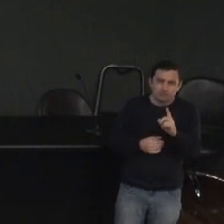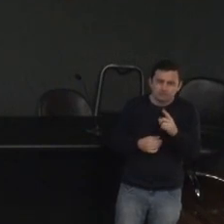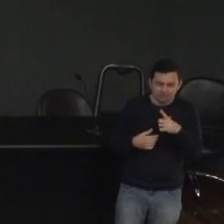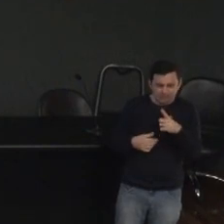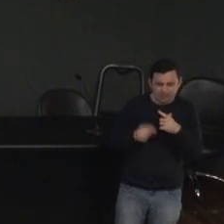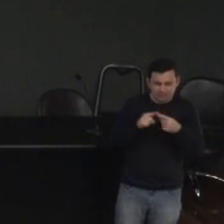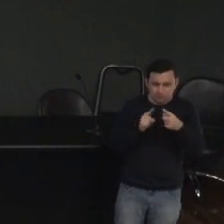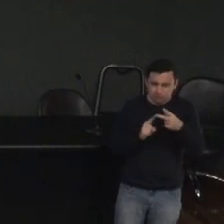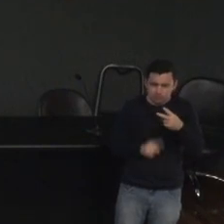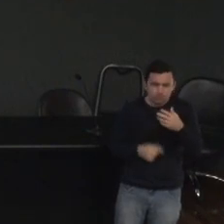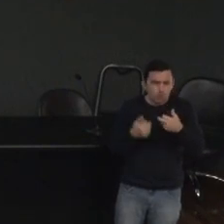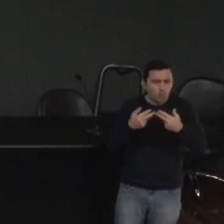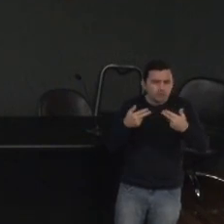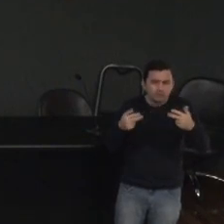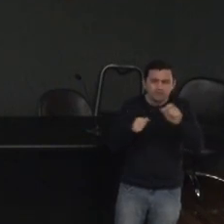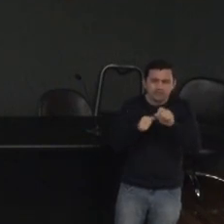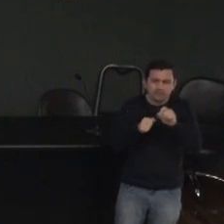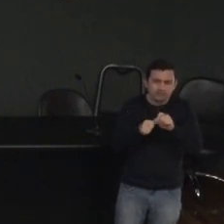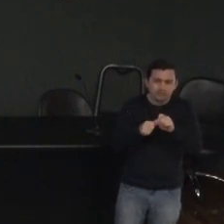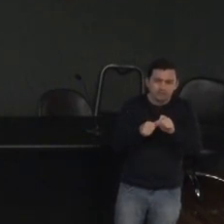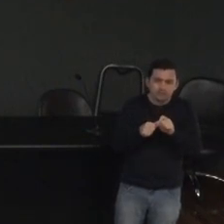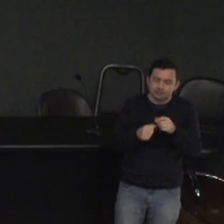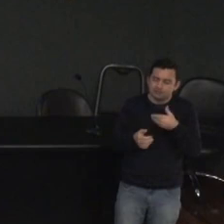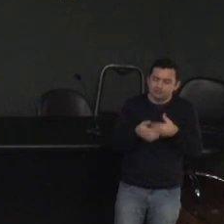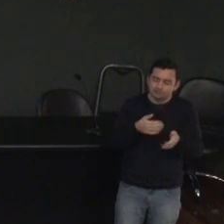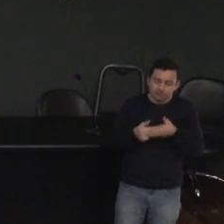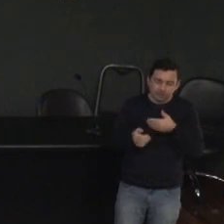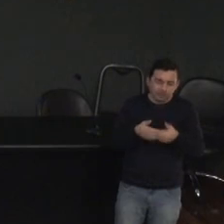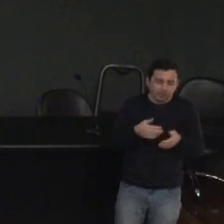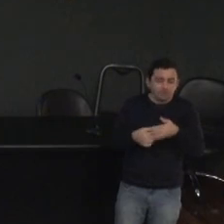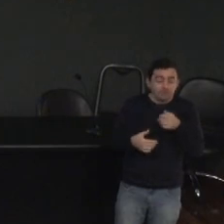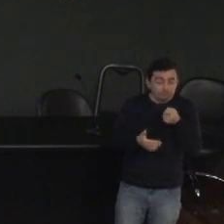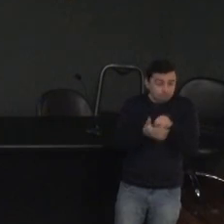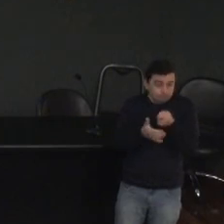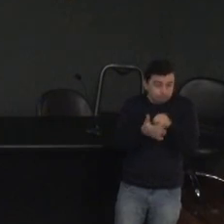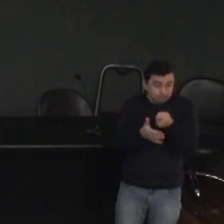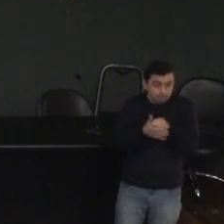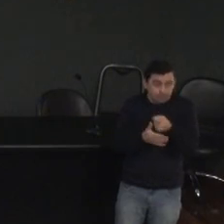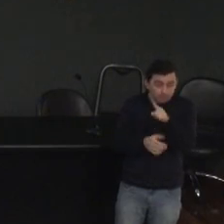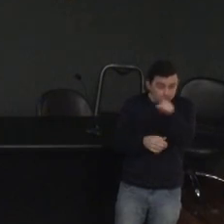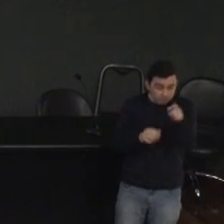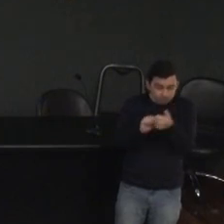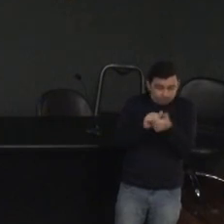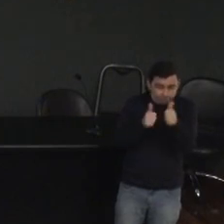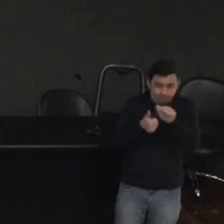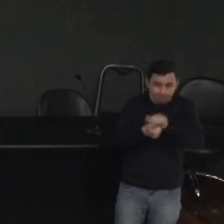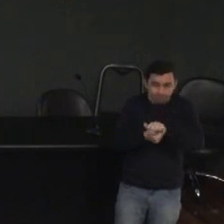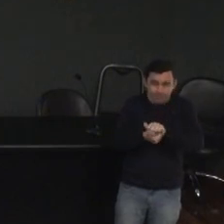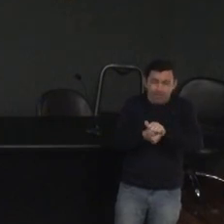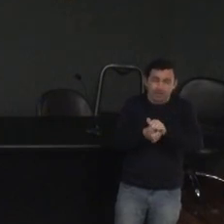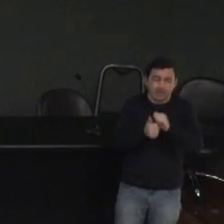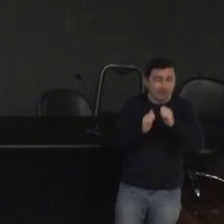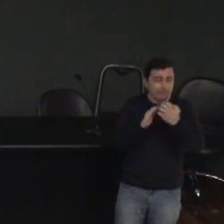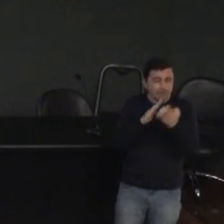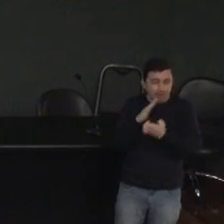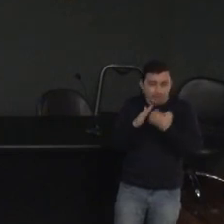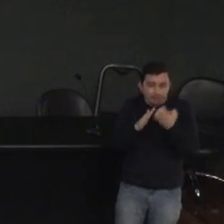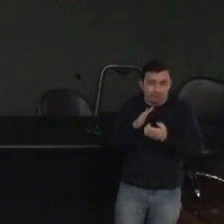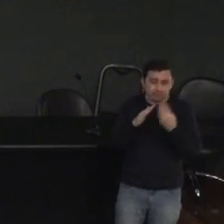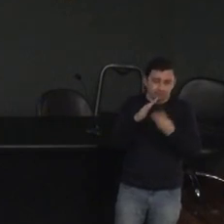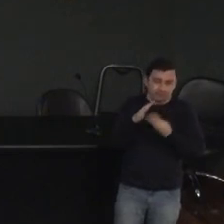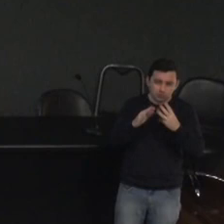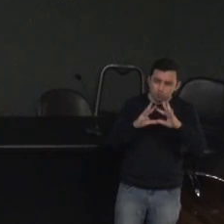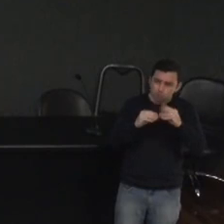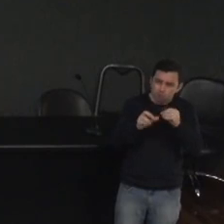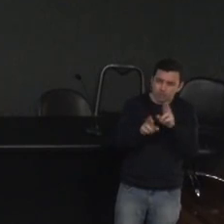mas e independentemente disso você já pode exigir que Como você está se adequando que as empresas e que os terceiros que